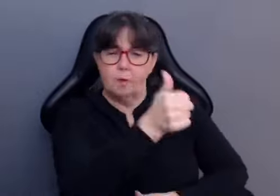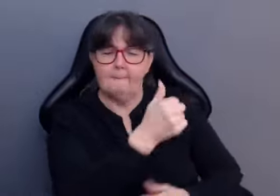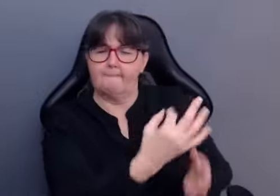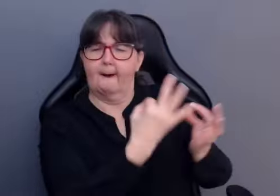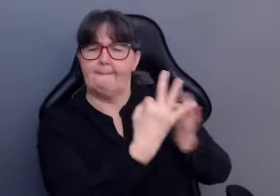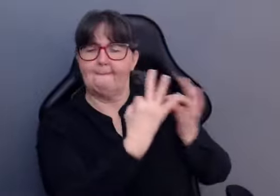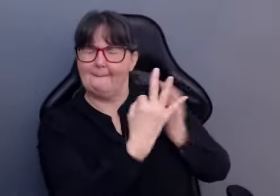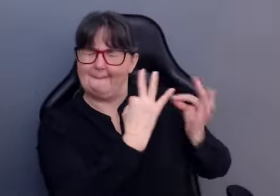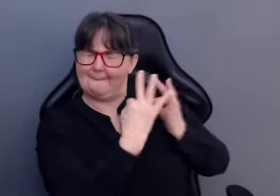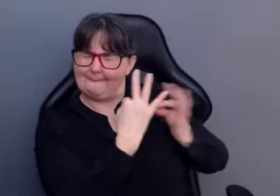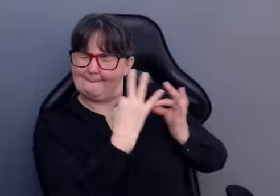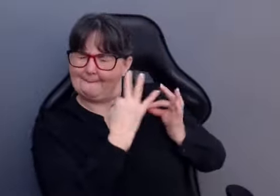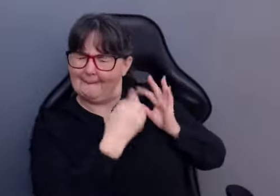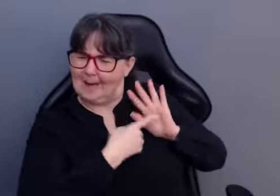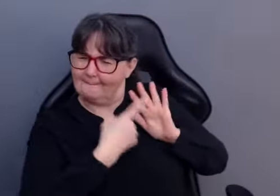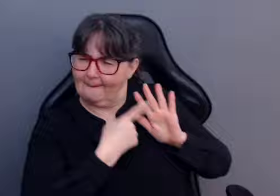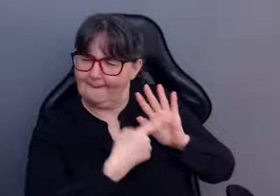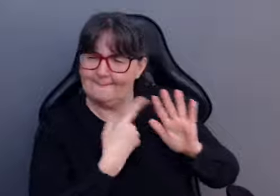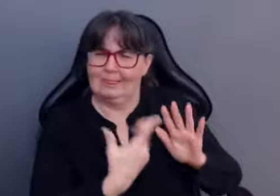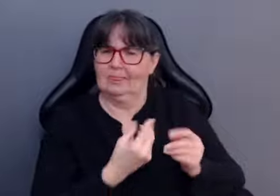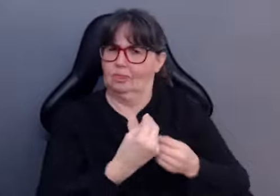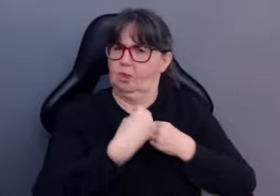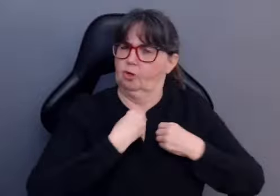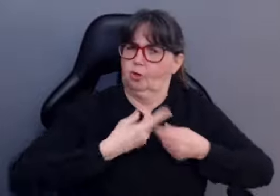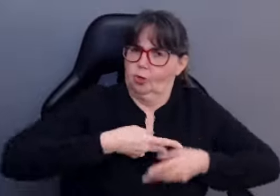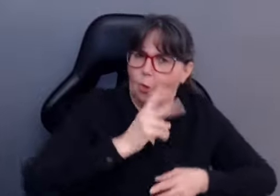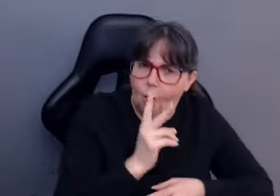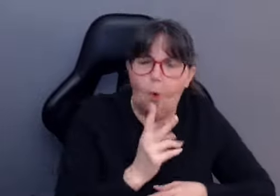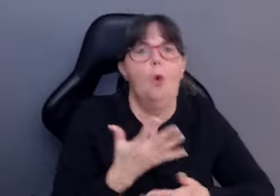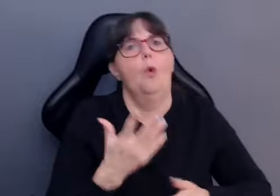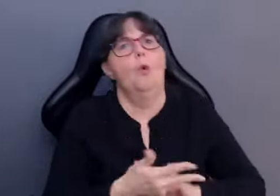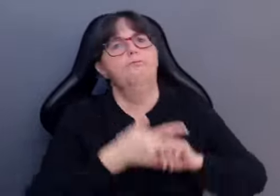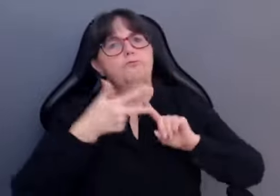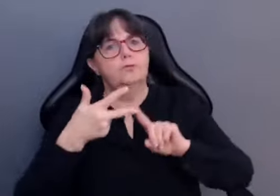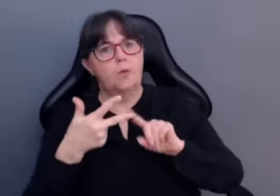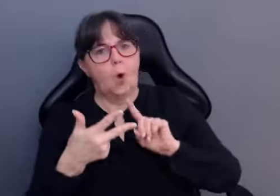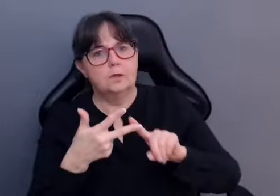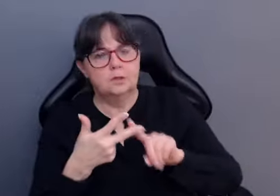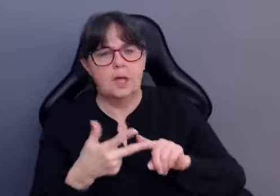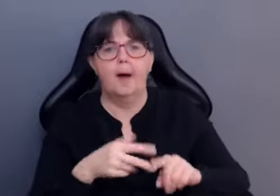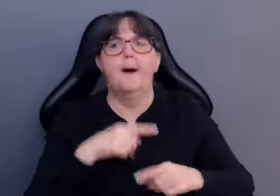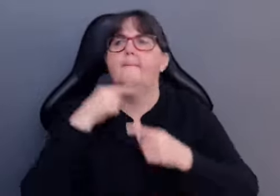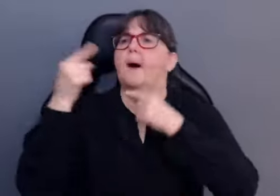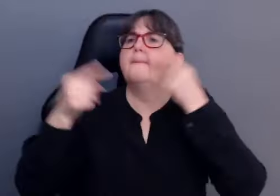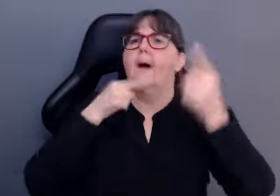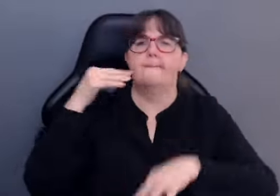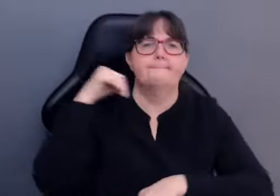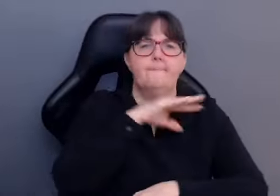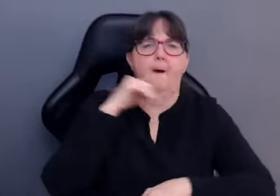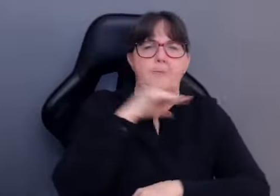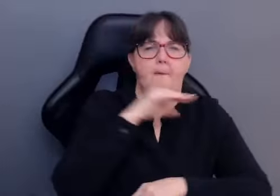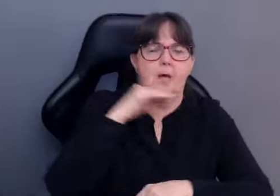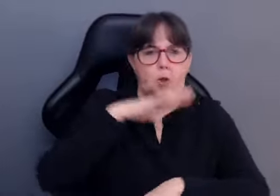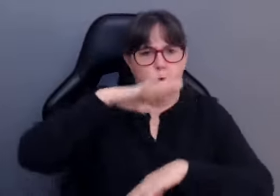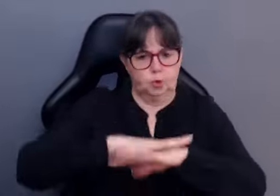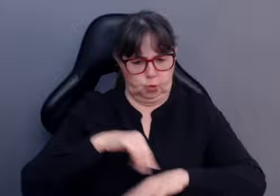répétée l'organisme, de porter des accusations fausses et mensongères à l'endroit de